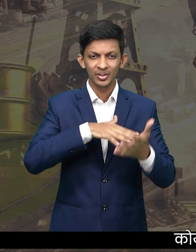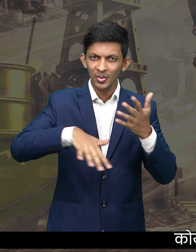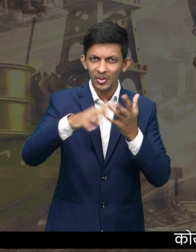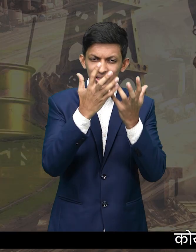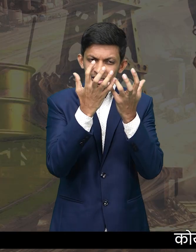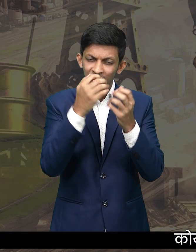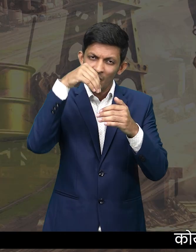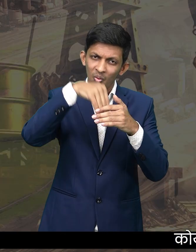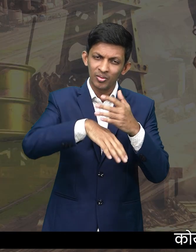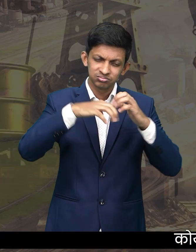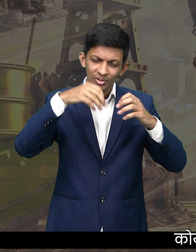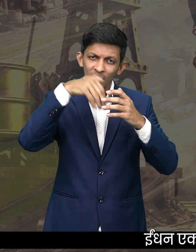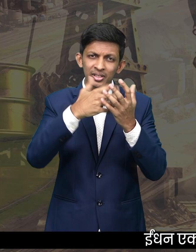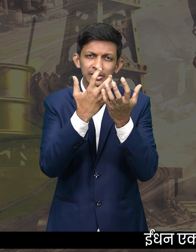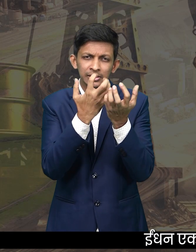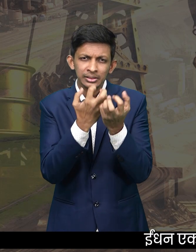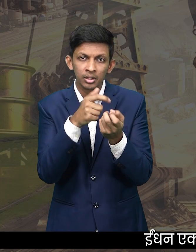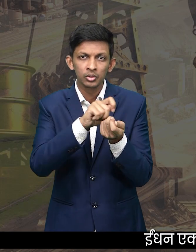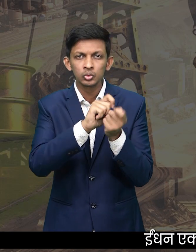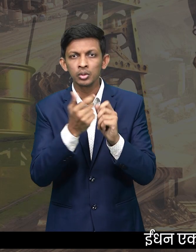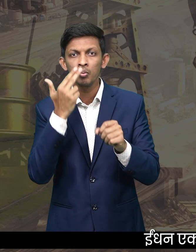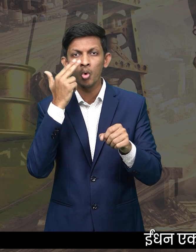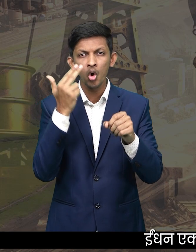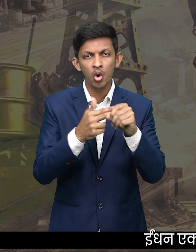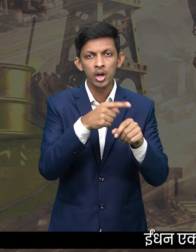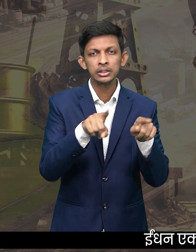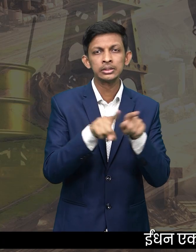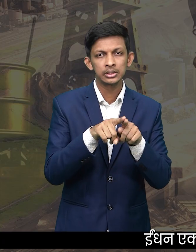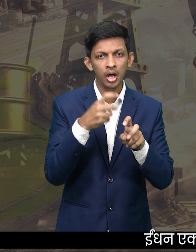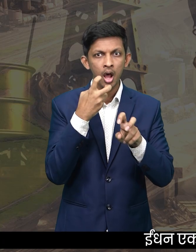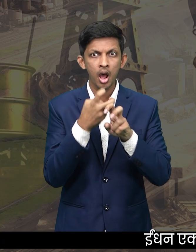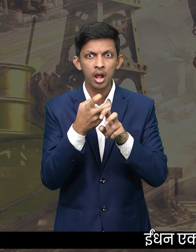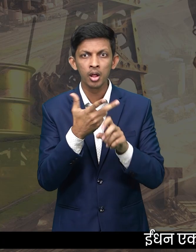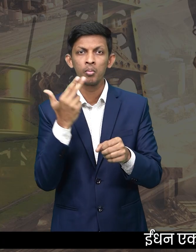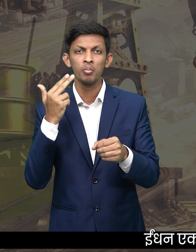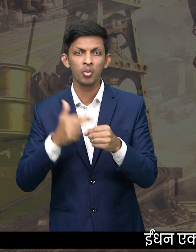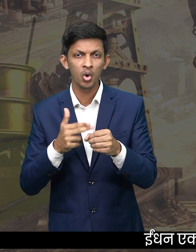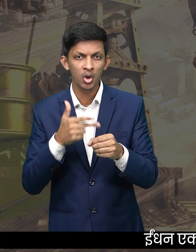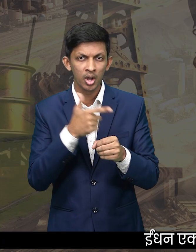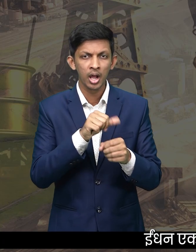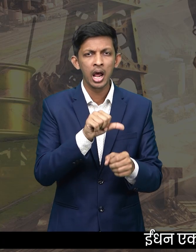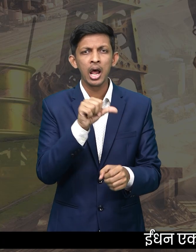कोयला और पेट्रोलियम जैसे जीवाश्म ईंधन एक अन्य महत्वपूर्ण प्राकृतिक संसाधन है।